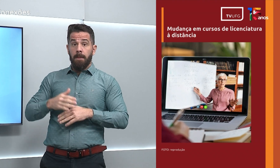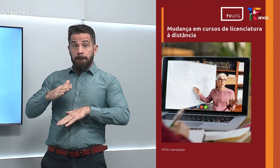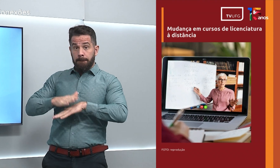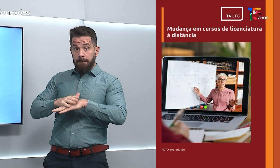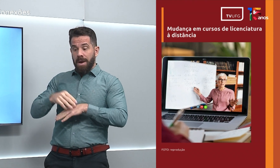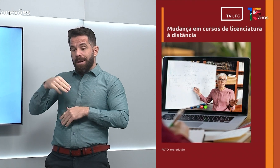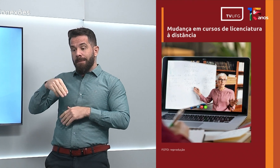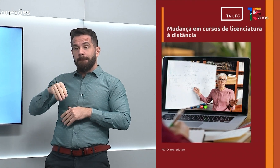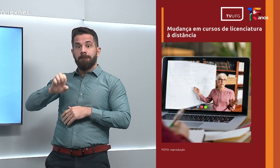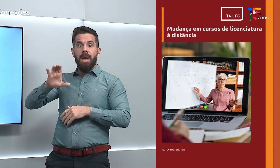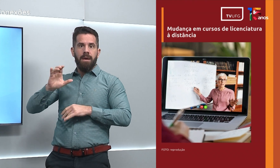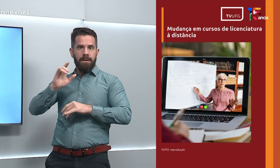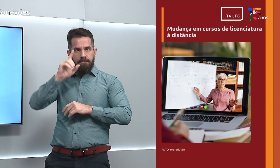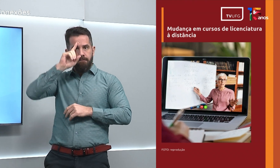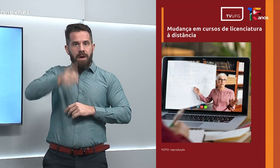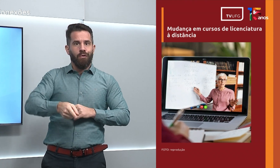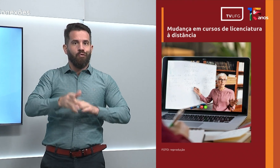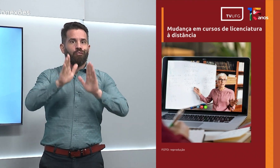notícias?